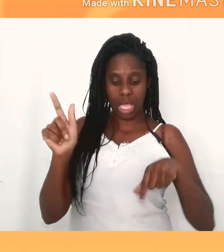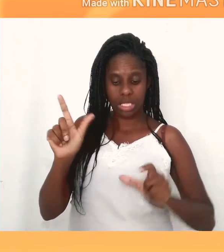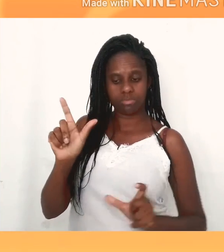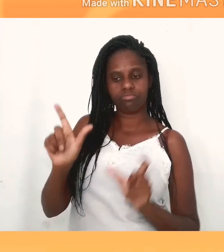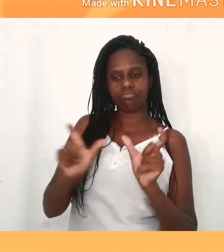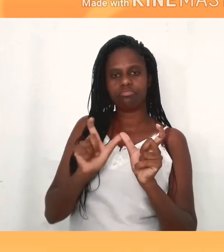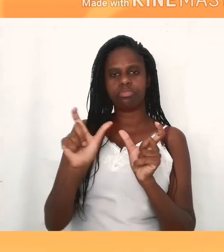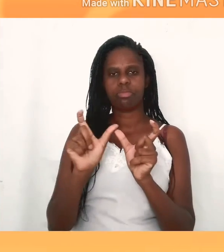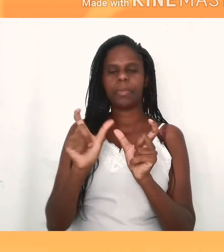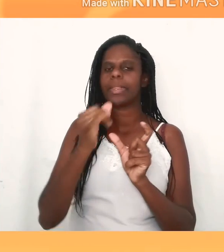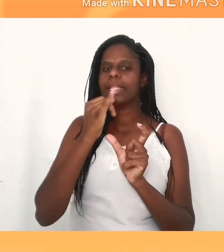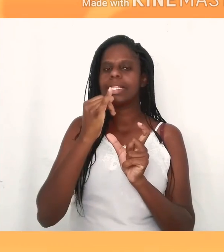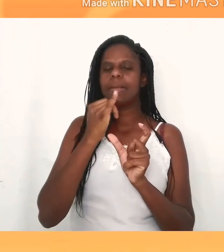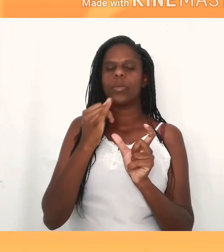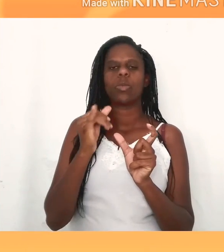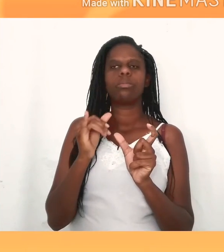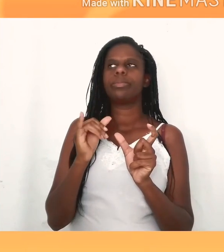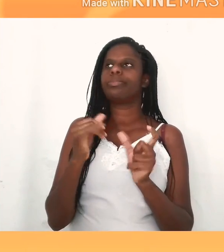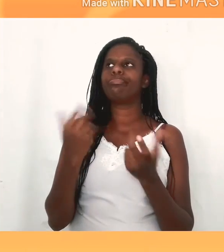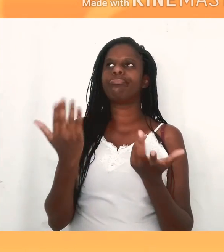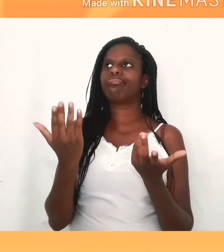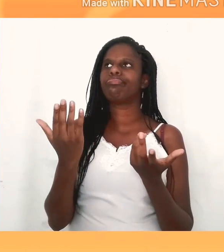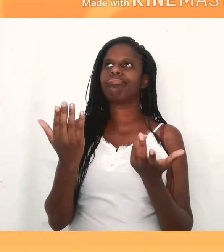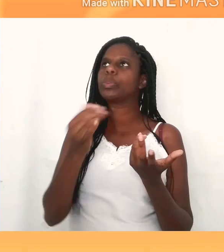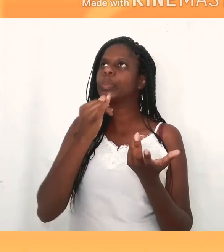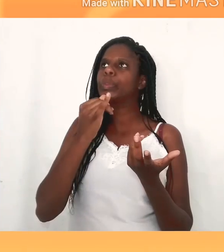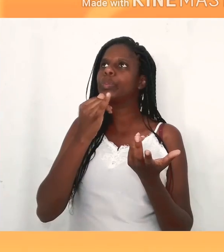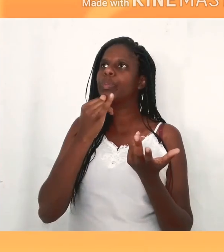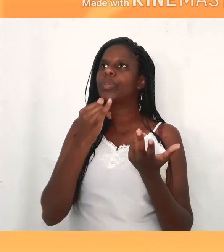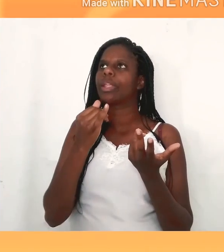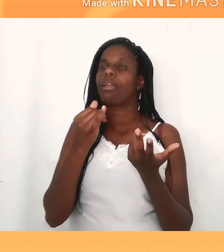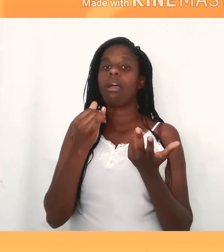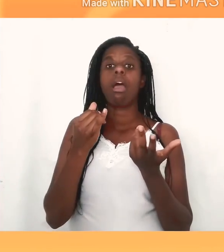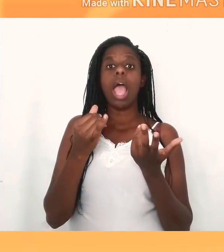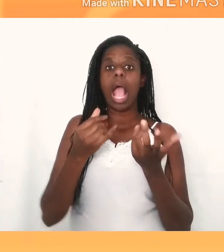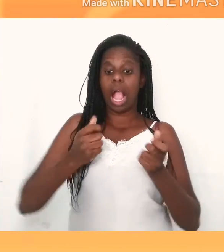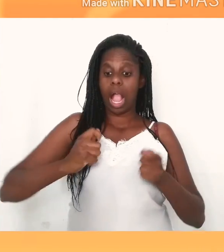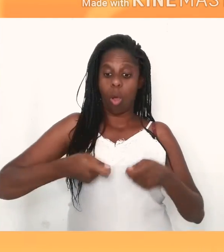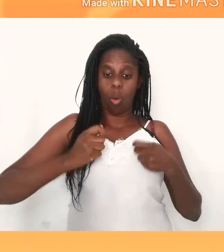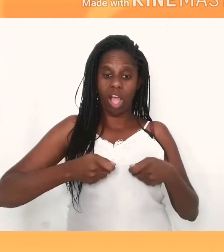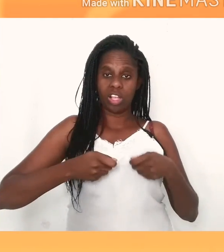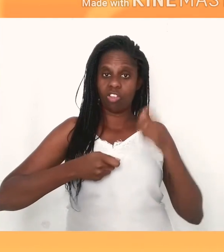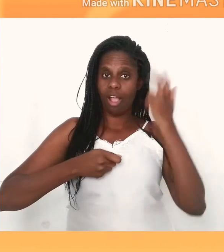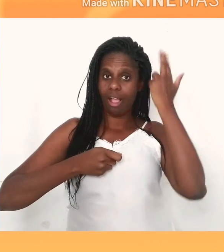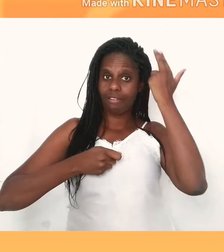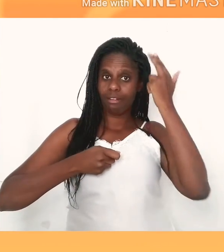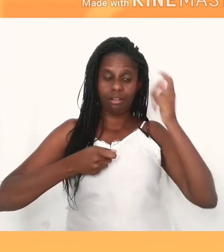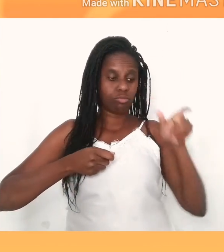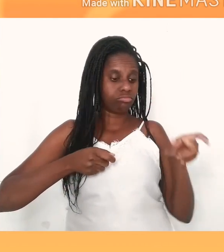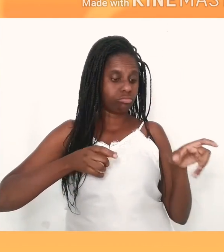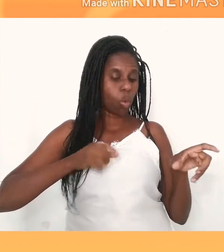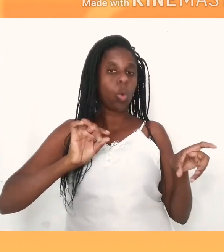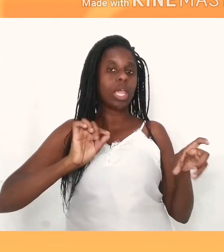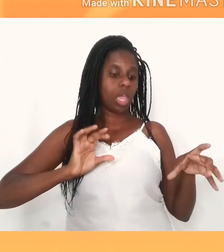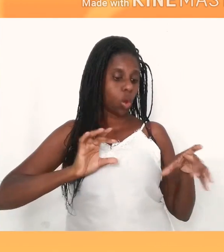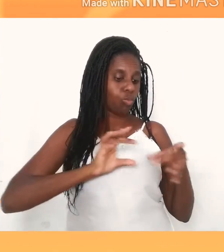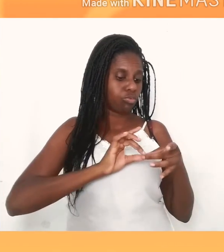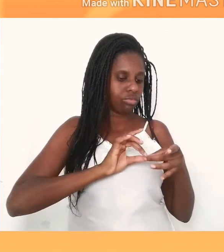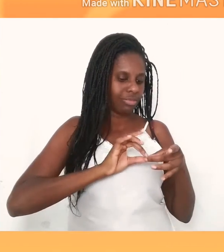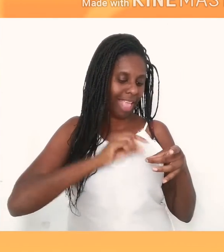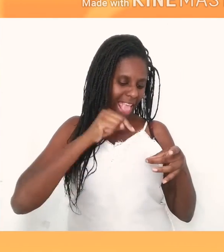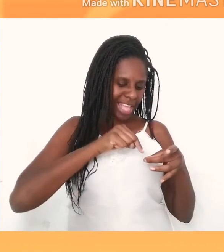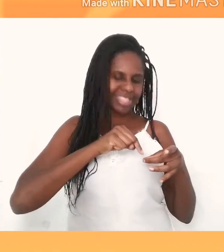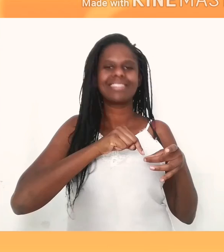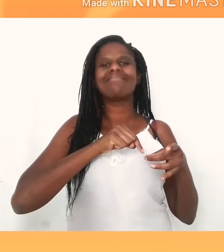outras línguas é a peça que une, por exemplo, a carroça, a carruagem aos